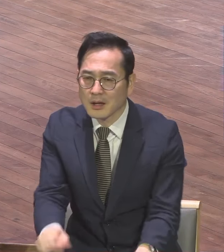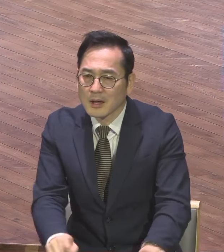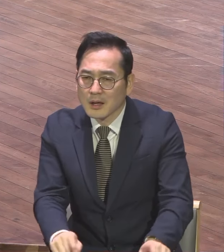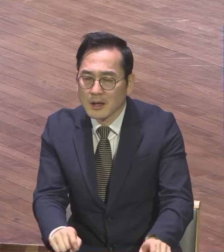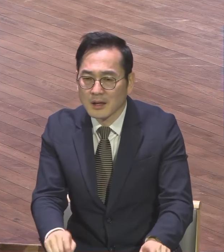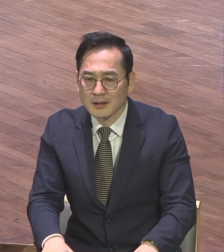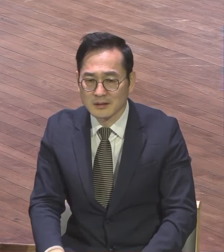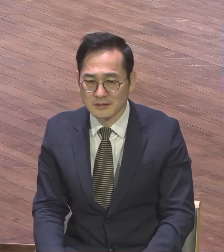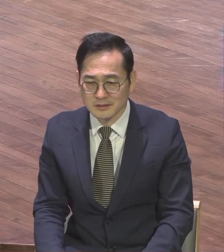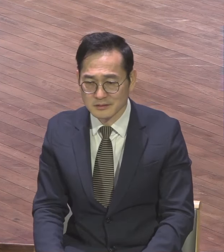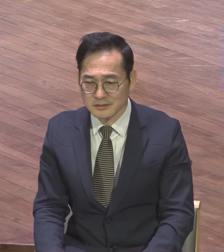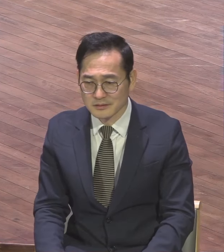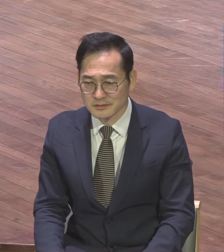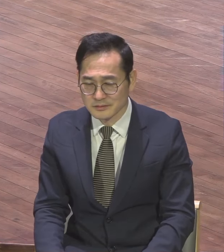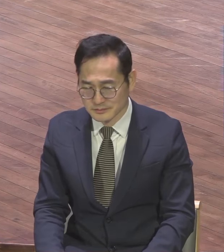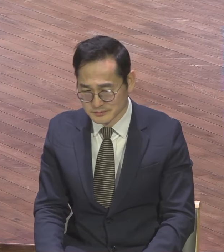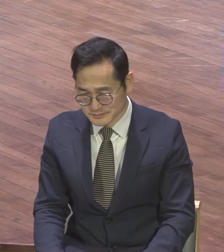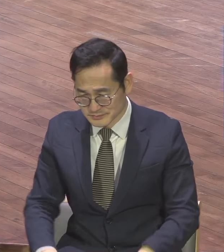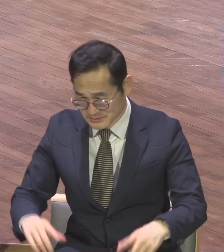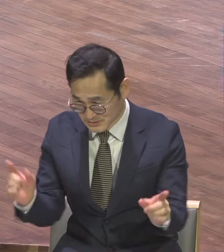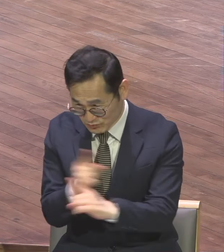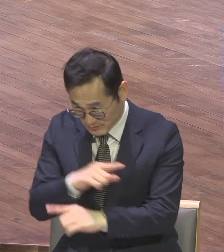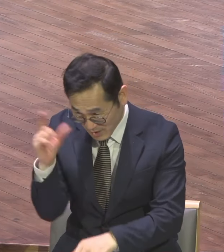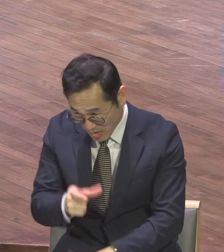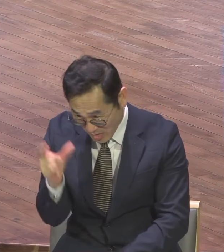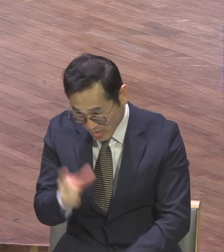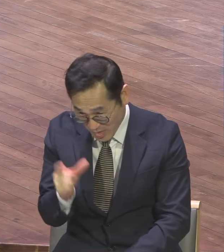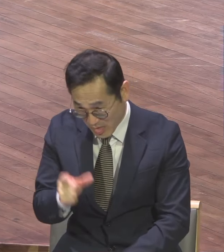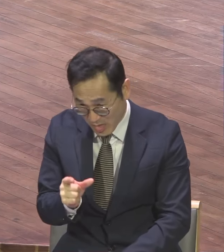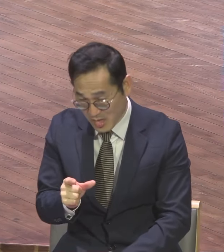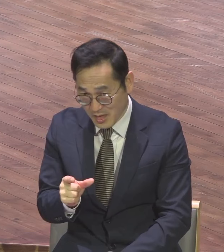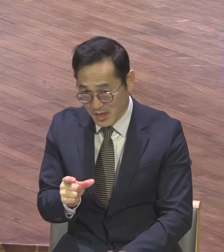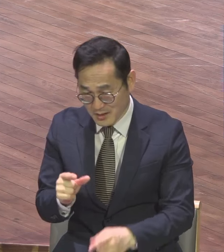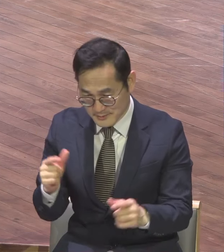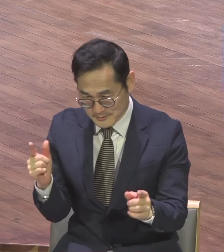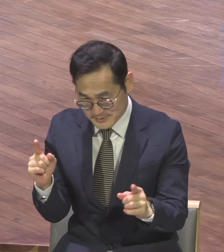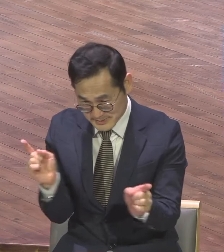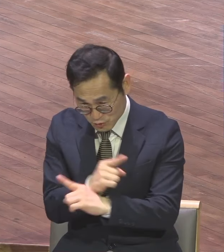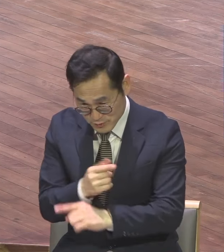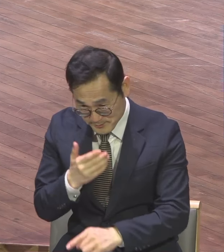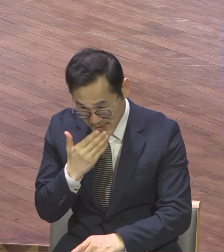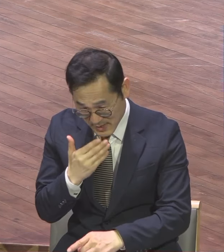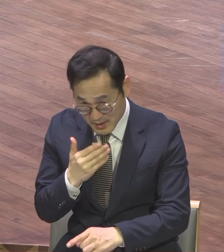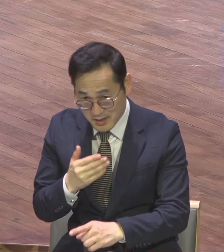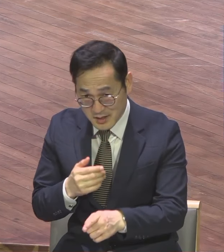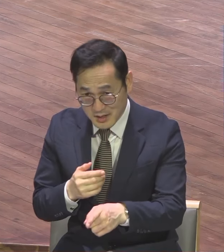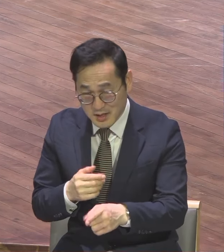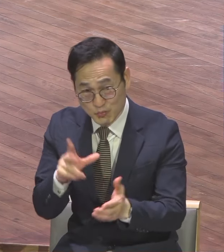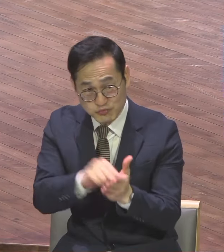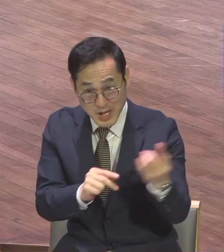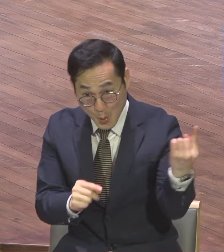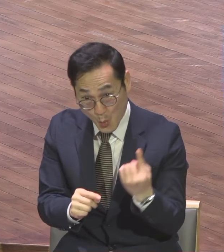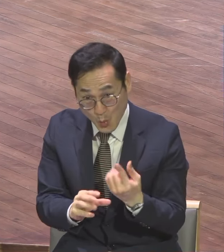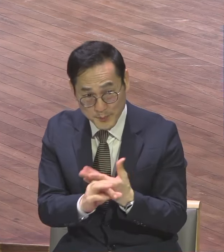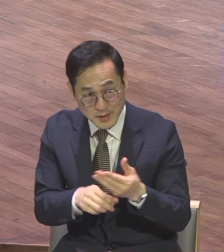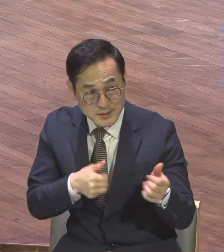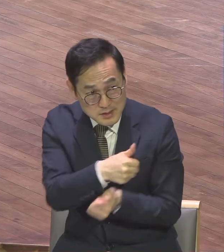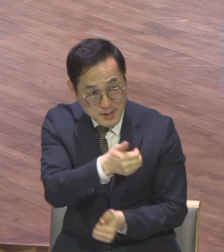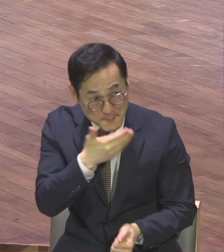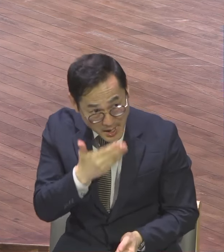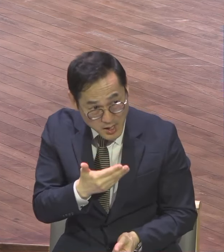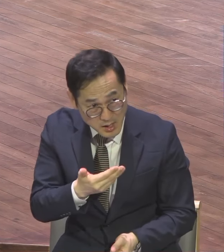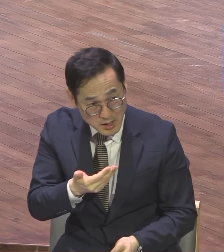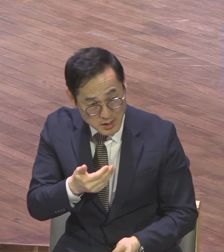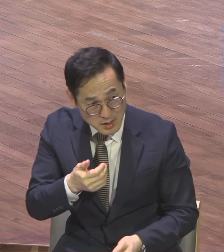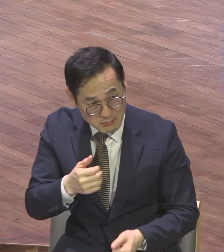정말로 치유됐나 안 됐나, 정말로 제대로 망대 세웠는데 안 세웠냐, 문제 와봐야 알아요. 문제 오면 본색 다 드러나버려요.